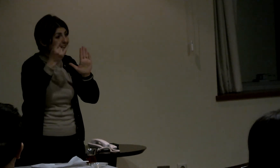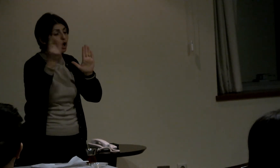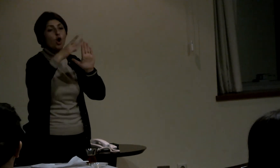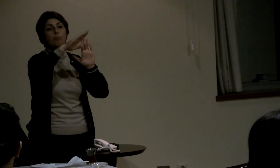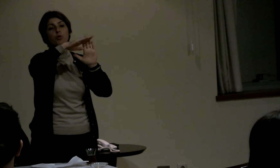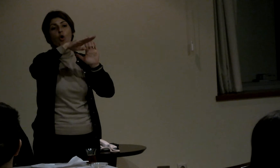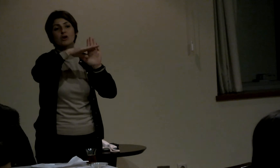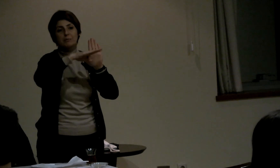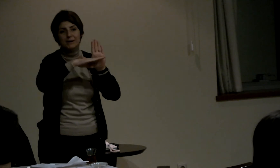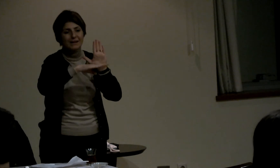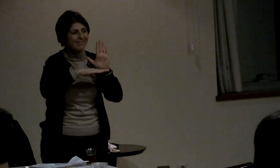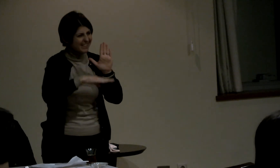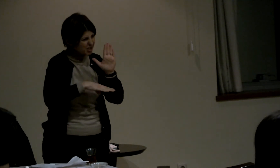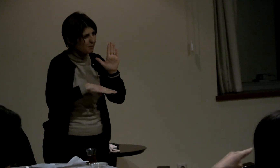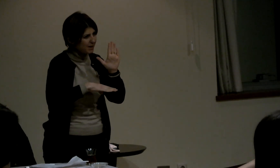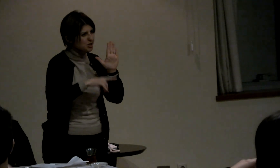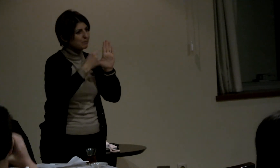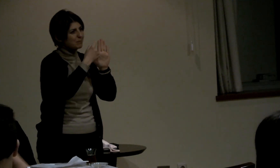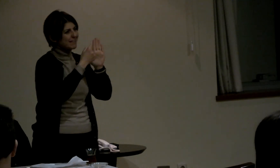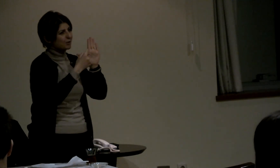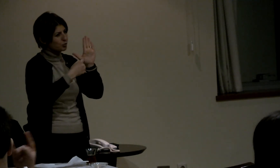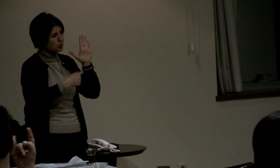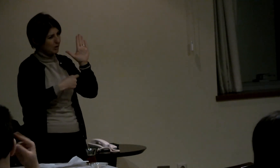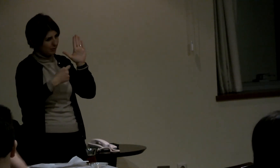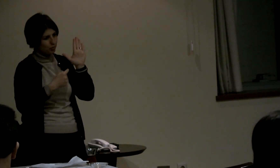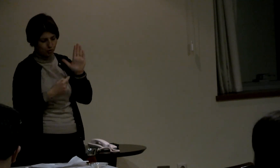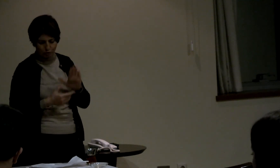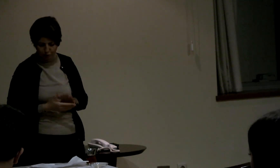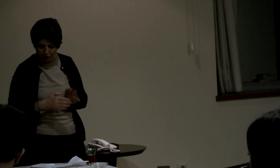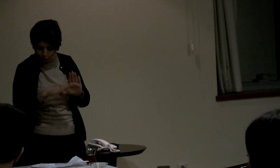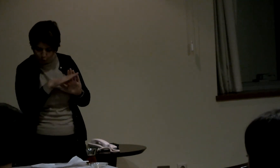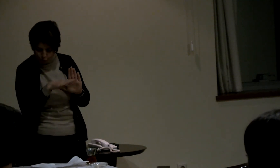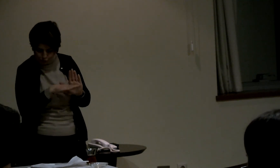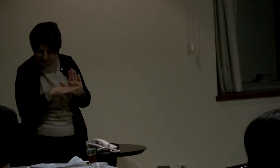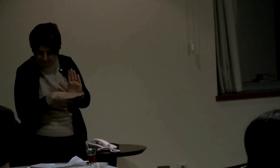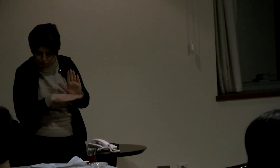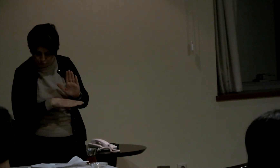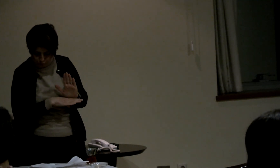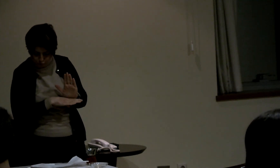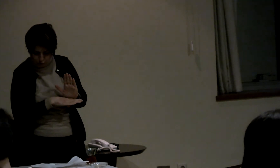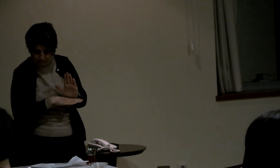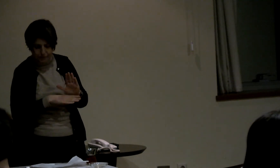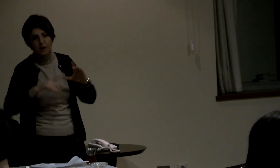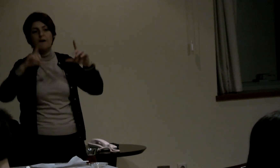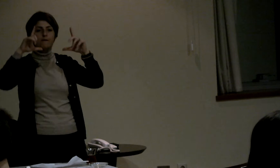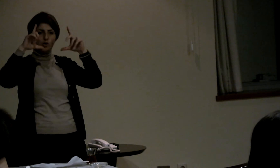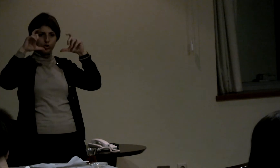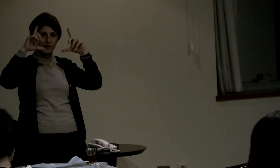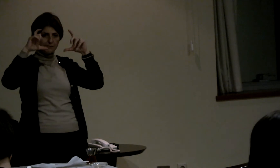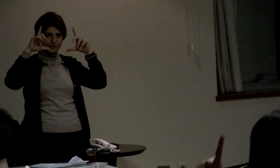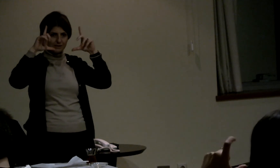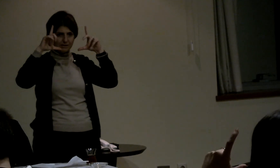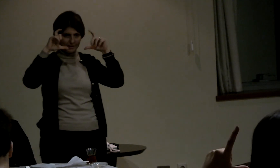programı. Evet aşama aşama 1, 2, 3 diye düşünün. Onu göstermiş oluyoruz. Fotoğraftı,